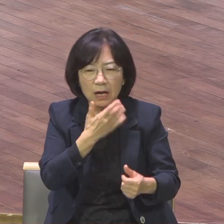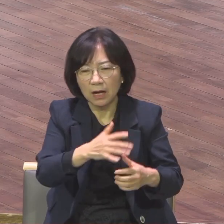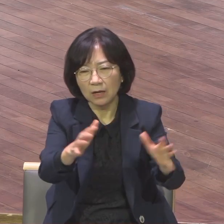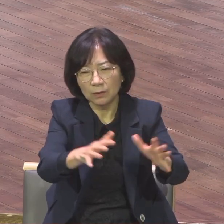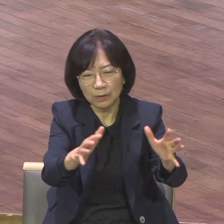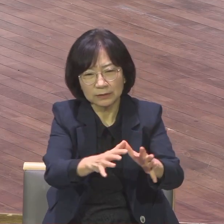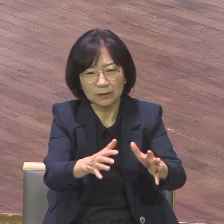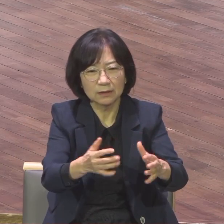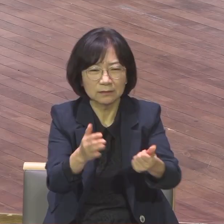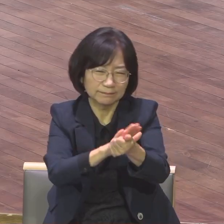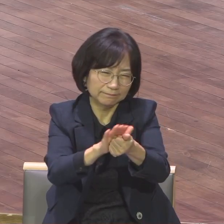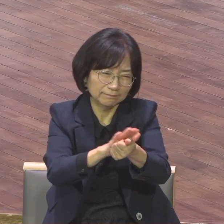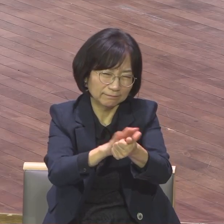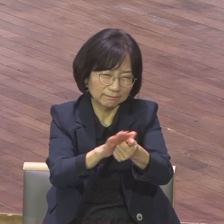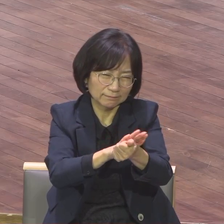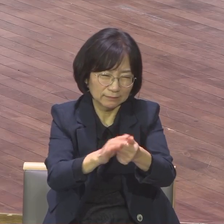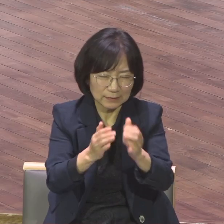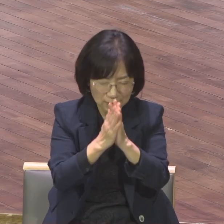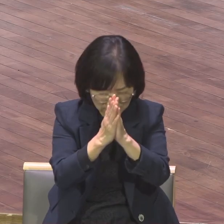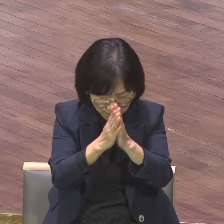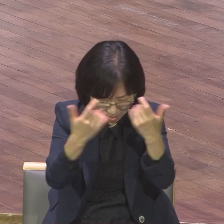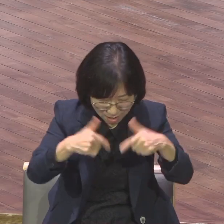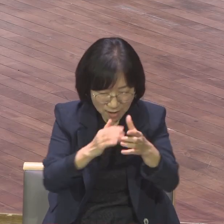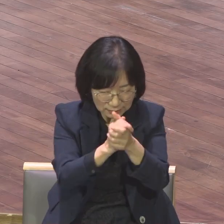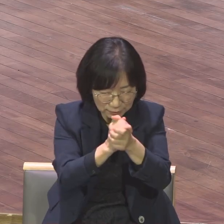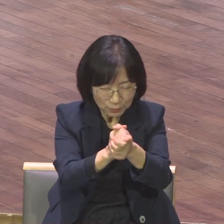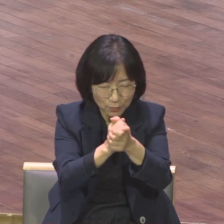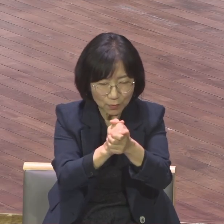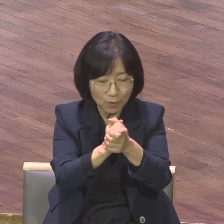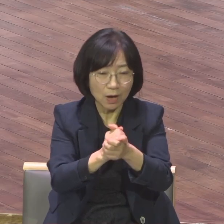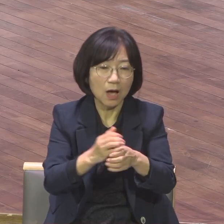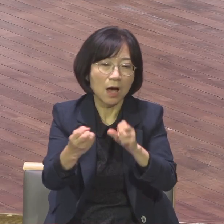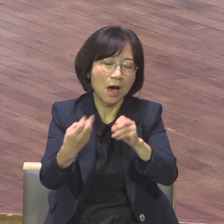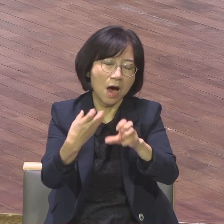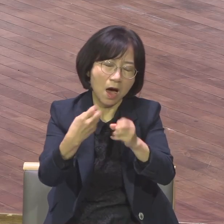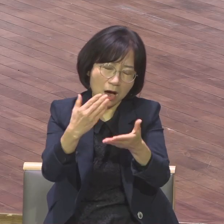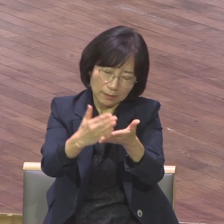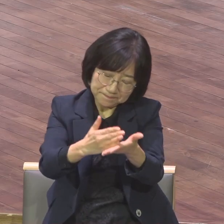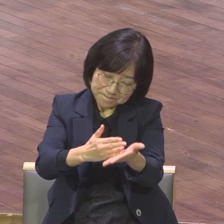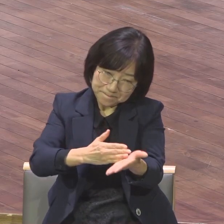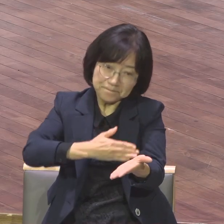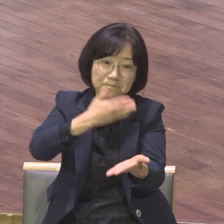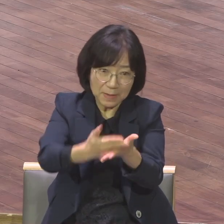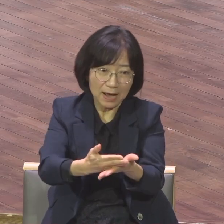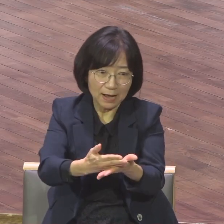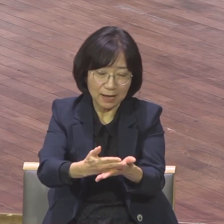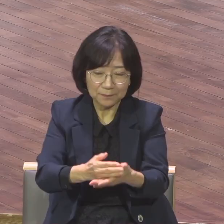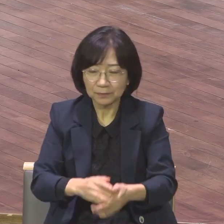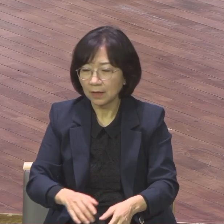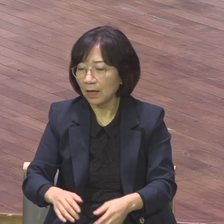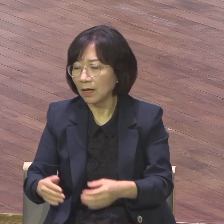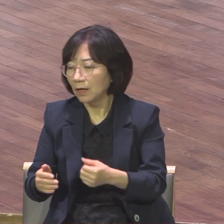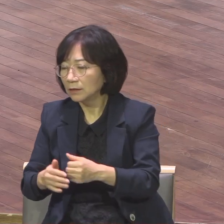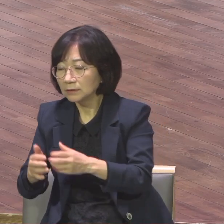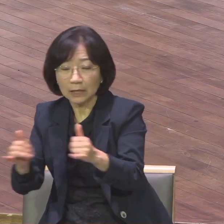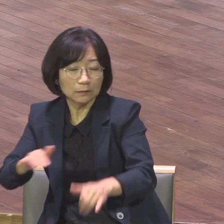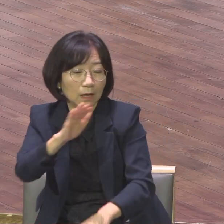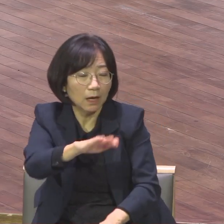이분이 응답받는 기도의 비밀을 묻는 사람들에게 언제나 이런 충고를 했다고 합니다.